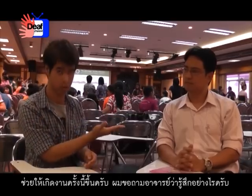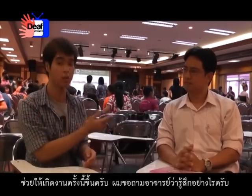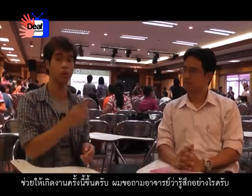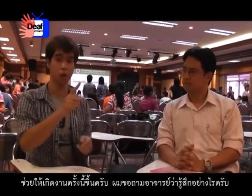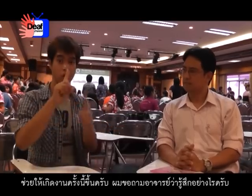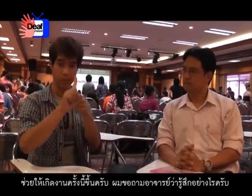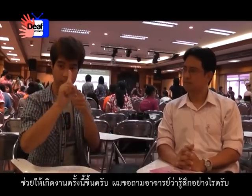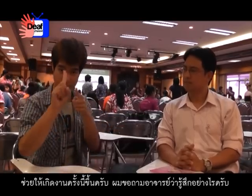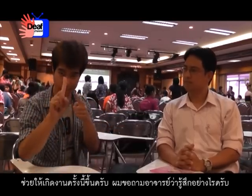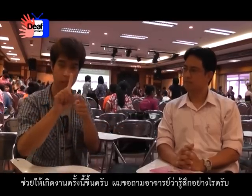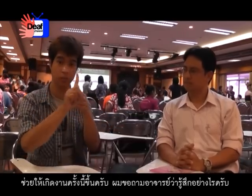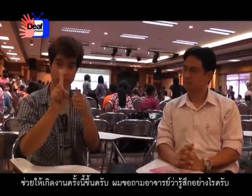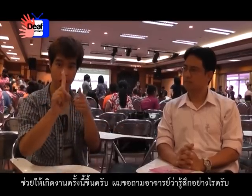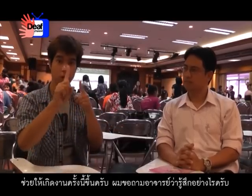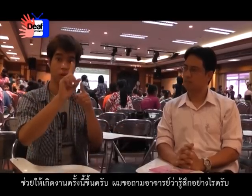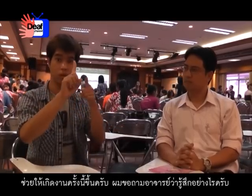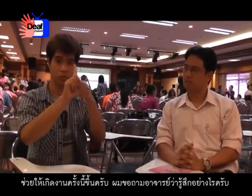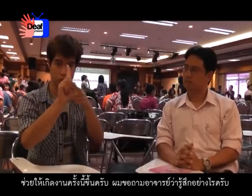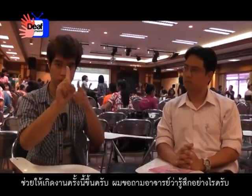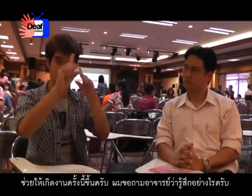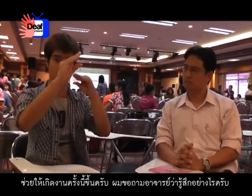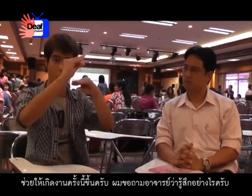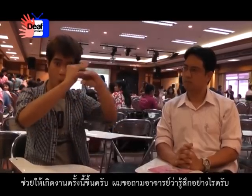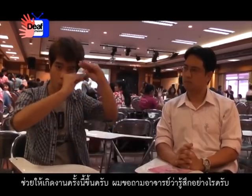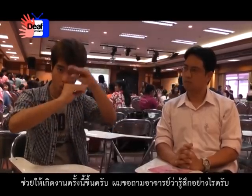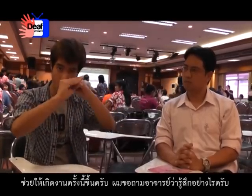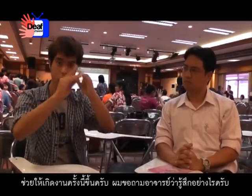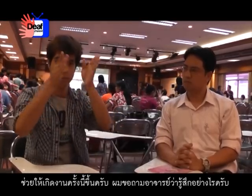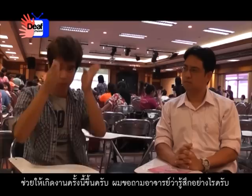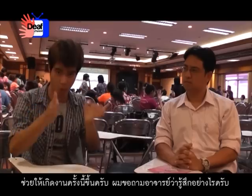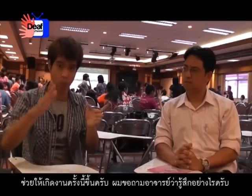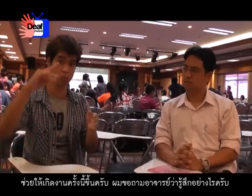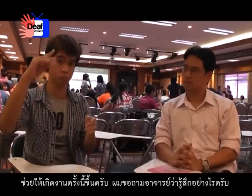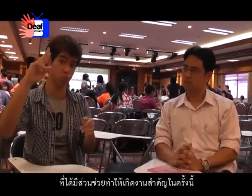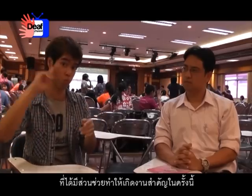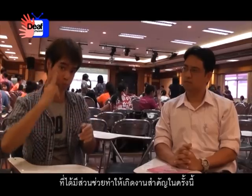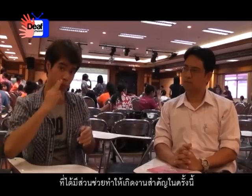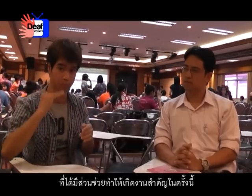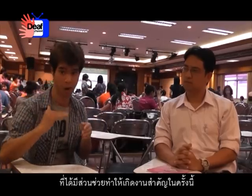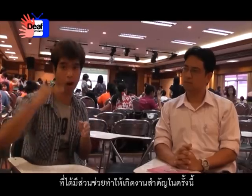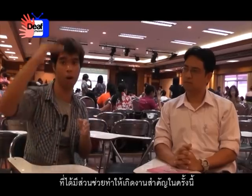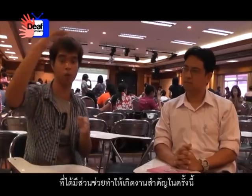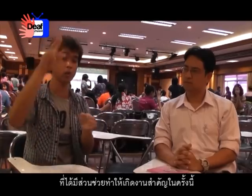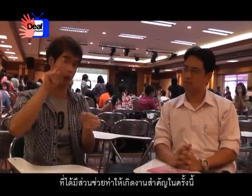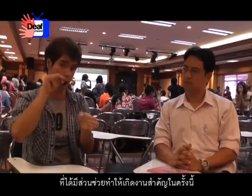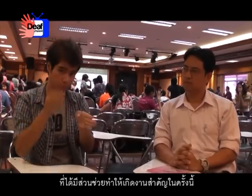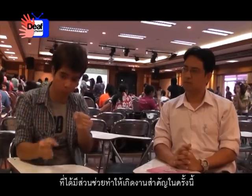ารย์นะครับรู้สึกยังไงบ้างครับกับงานในวันนี้ของเราครับที่อาจารย์เนี่ยเป็นส่วนช่วยสำคัญที่ทำให้เกิดงานที่สำคัญมากๆในครั้